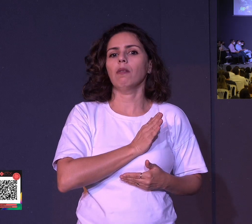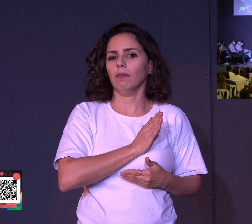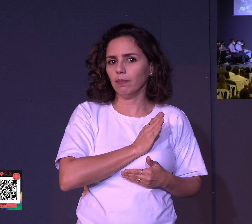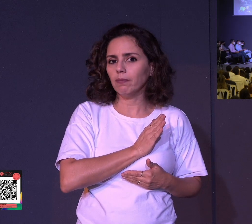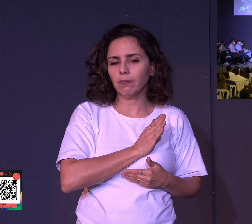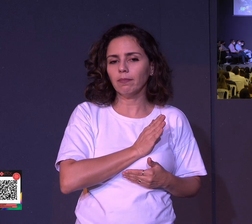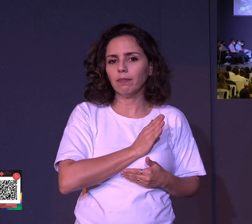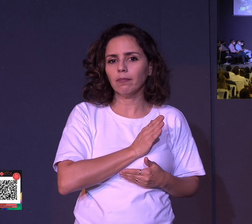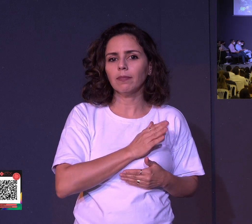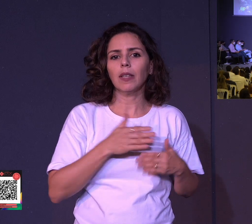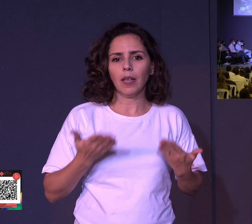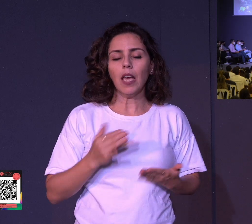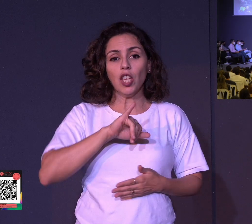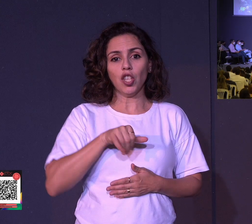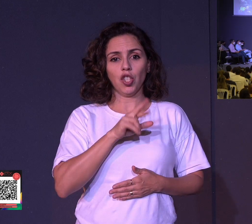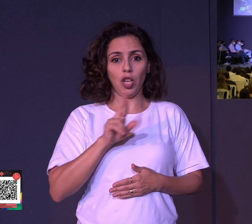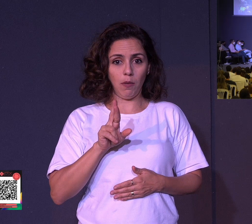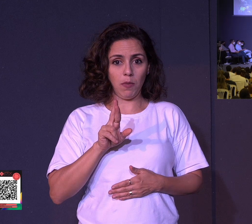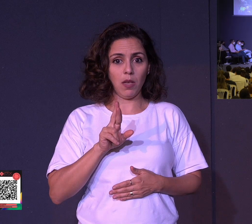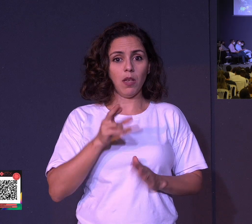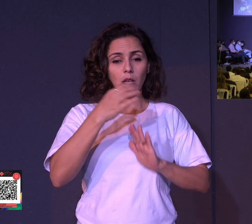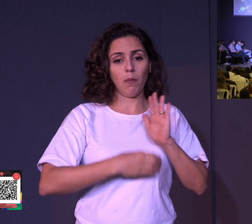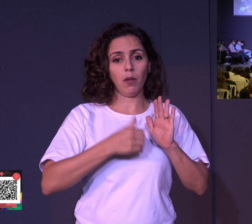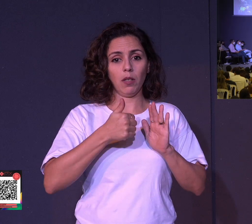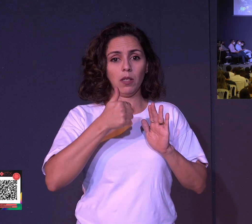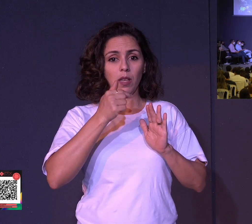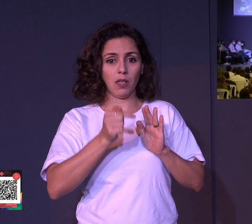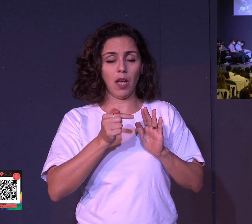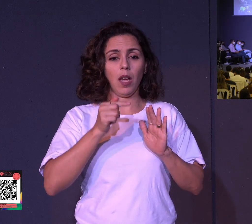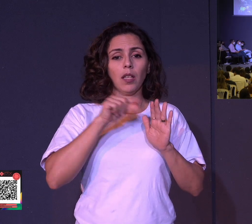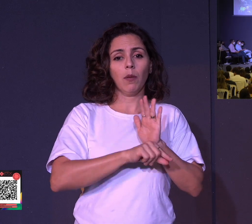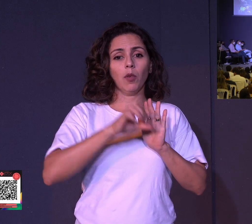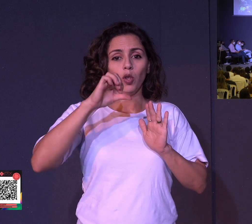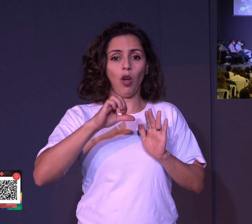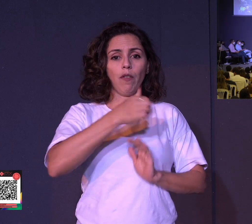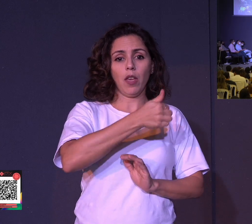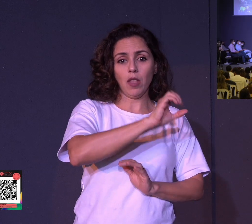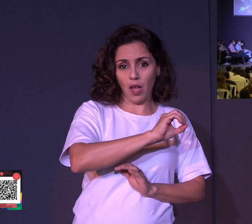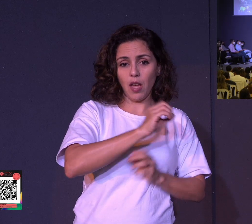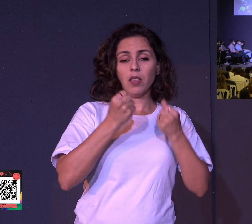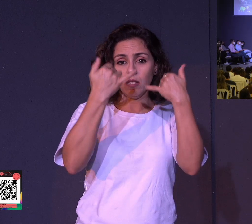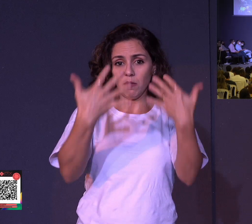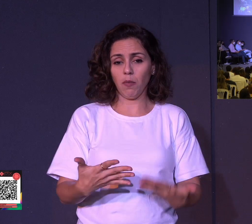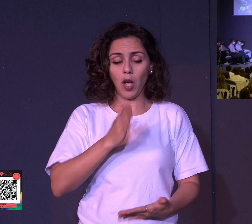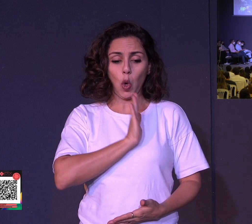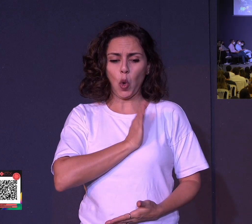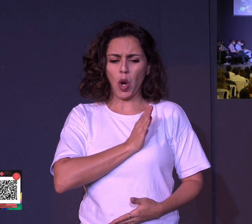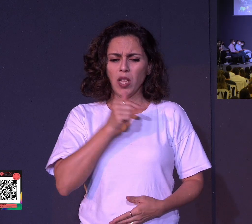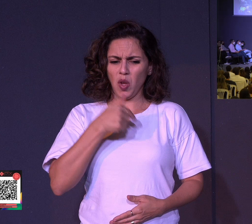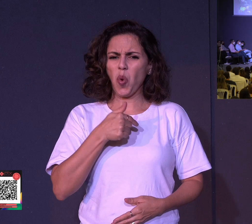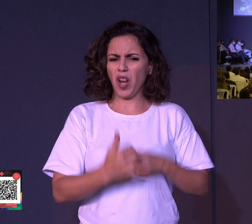Texto conhecido, Jeremias 17, 9 e 10. O coração é enganoso e incurável, mais que todas as coisas. Quem pode